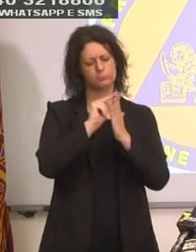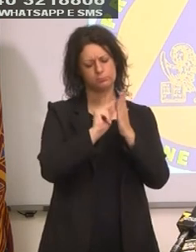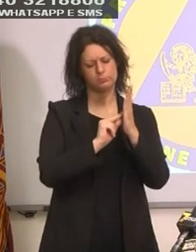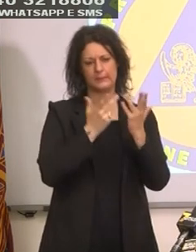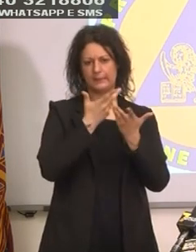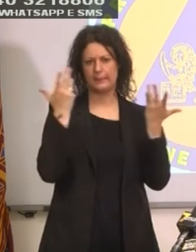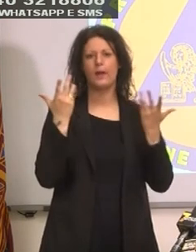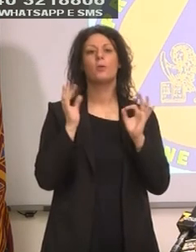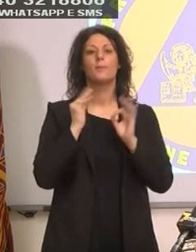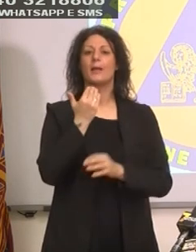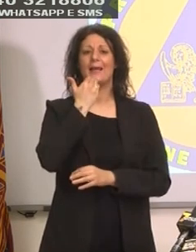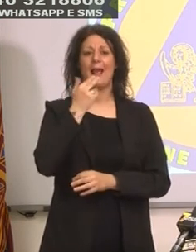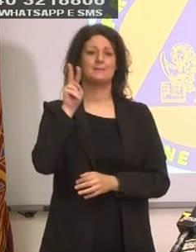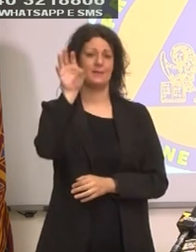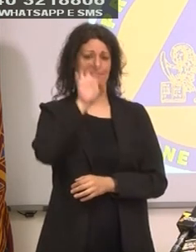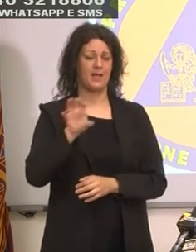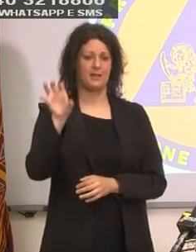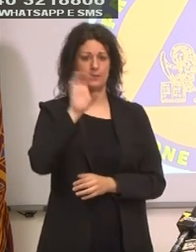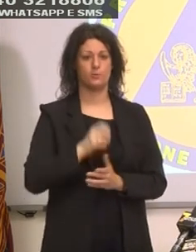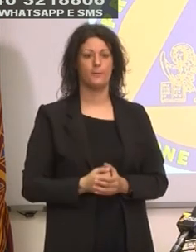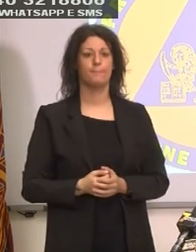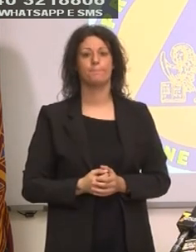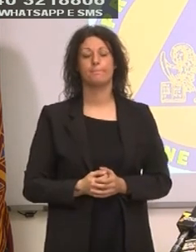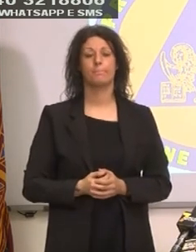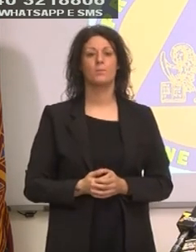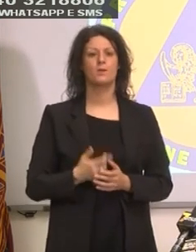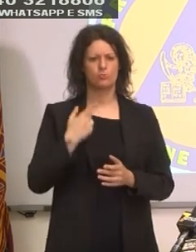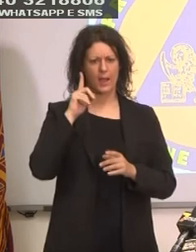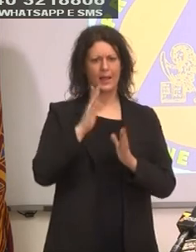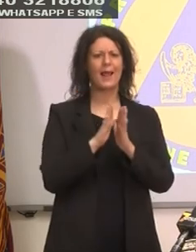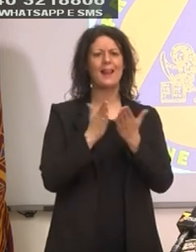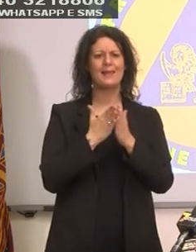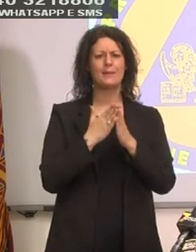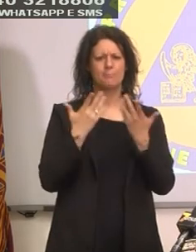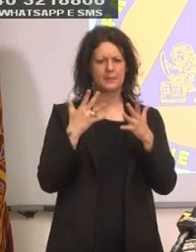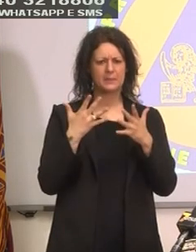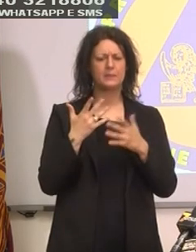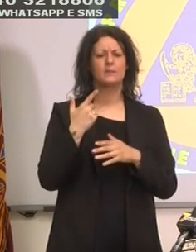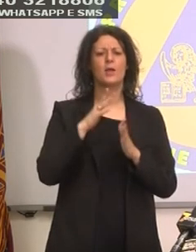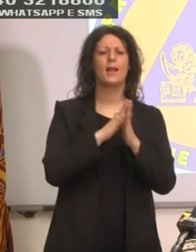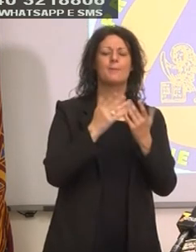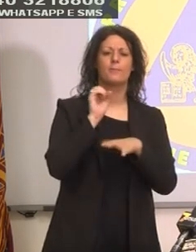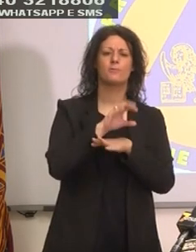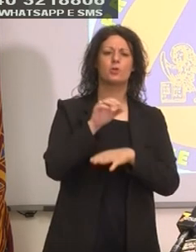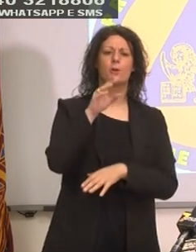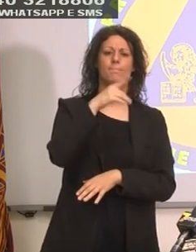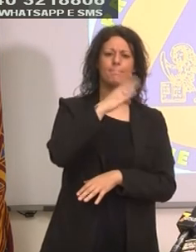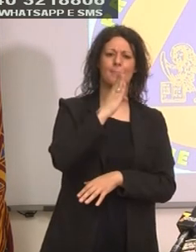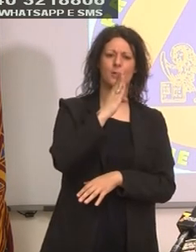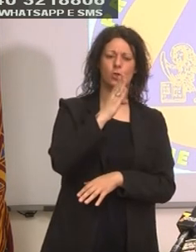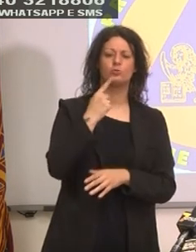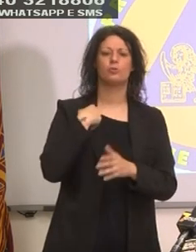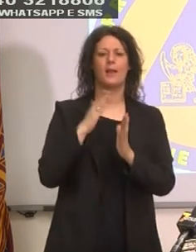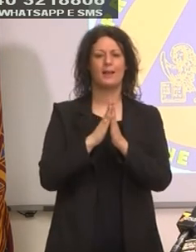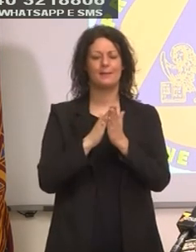grazie al Veneto, fra l'altro stanno uscendo anche libri, è uscito il libro del professor Bertolissi, uscirà il libro del professor Stevanato,